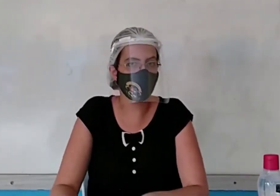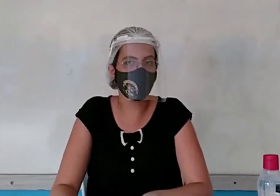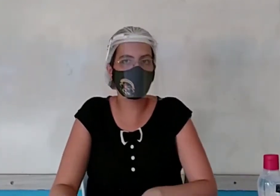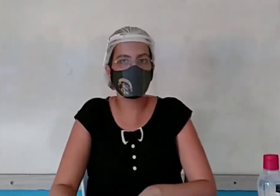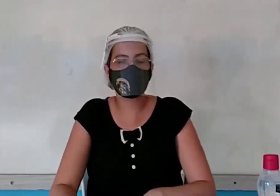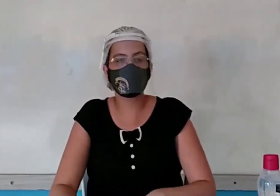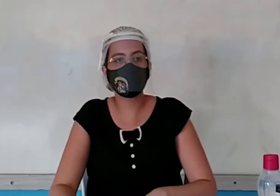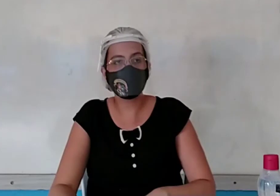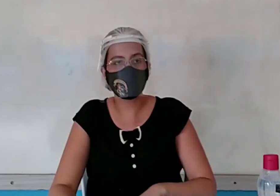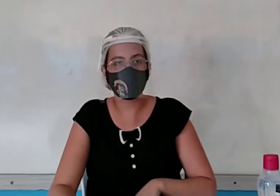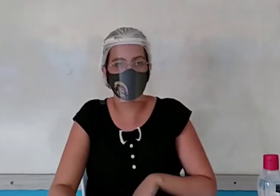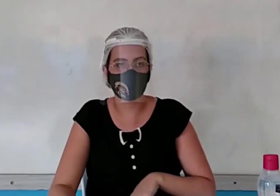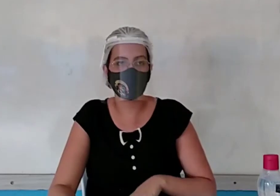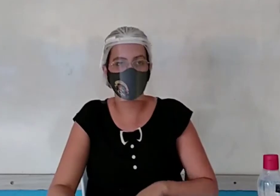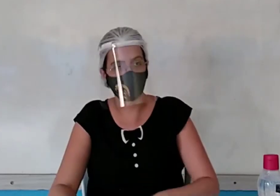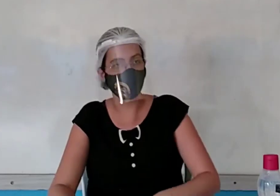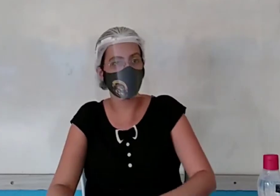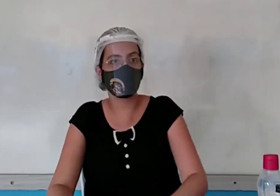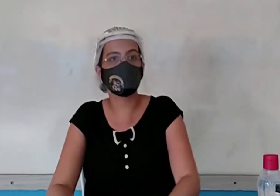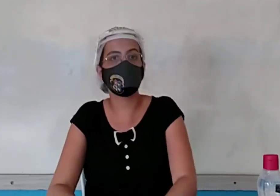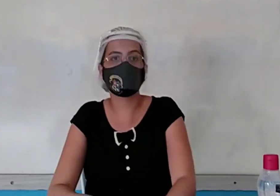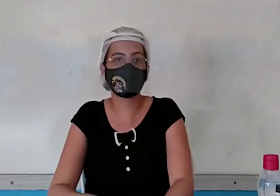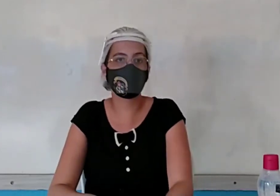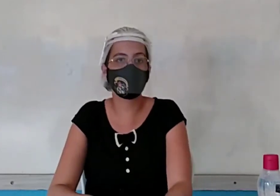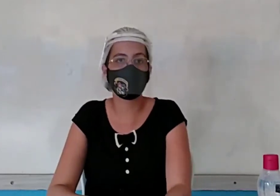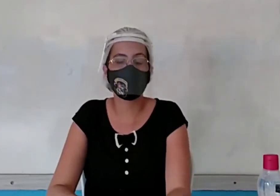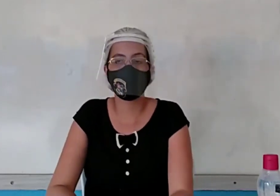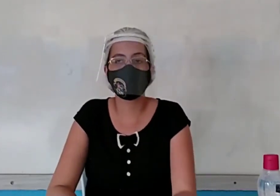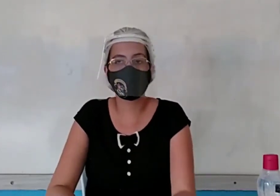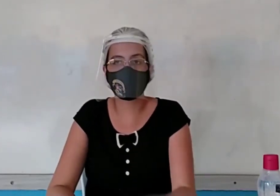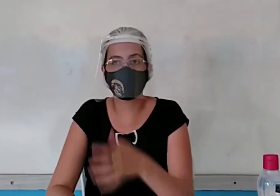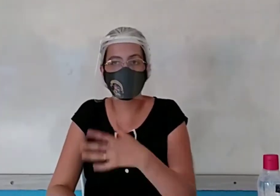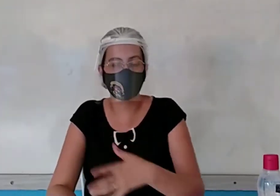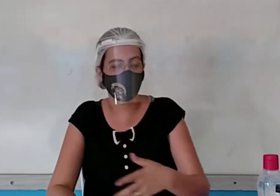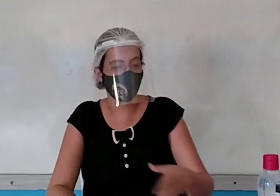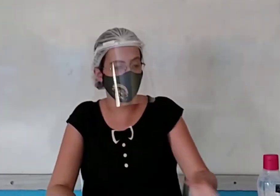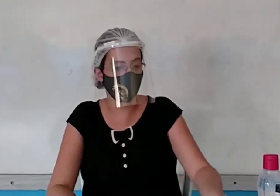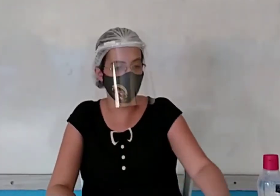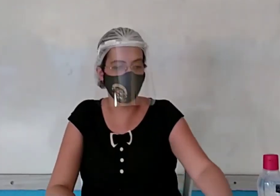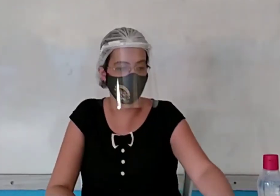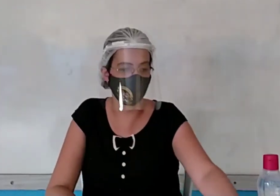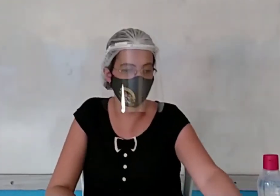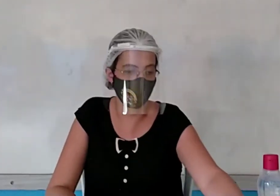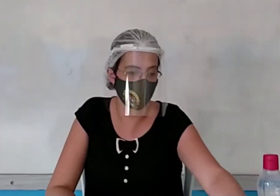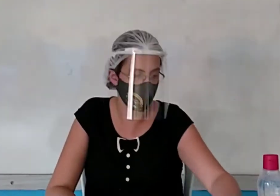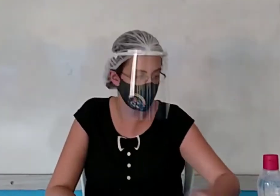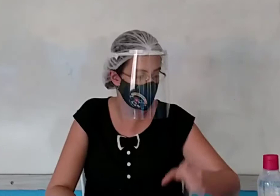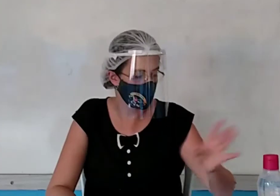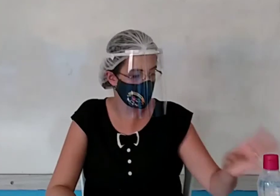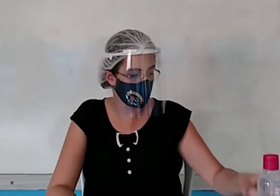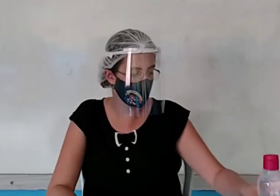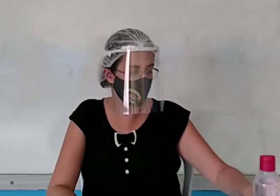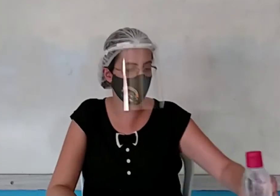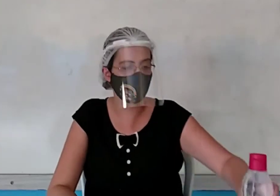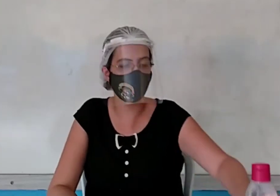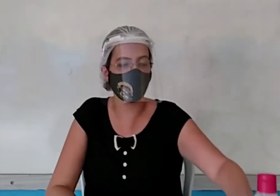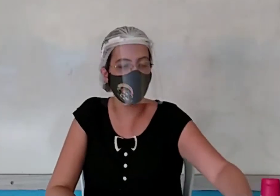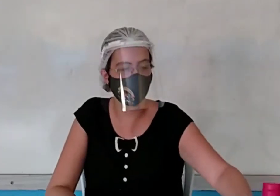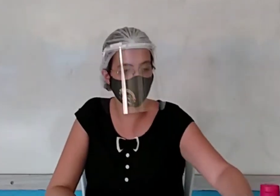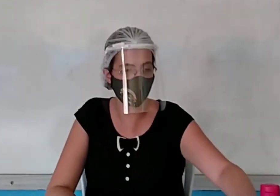conduzem os veículos. A gente não fala só do motorista do caminhão, do motociclista,